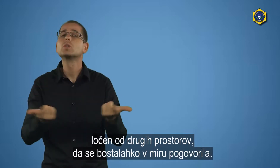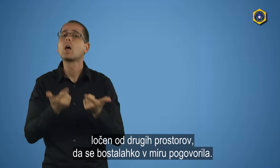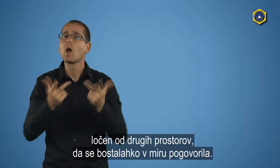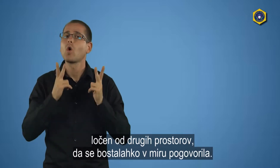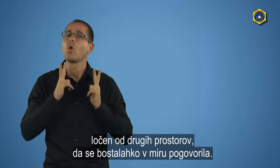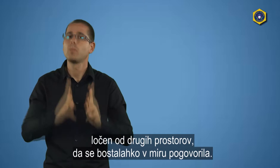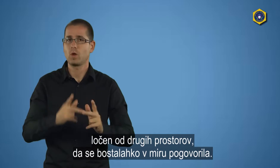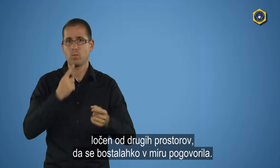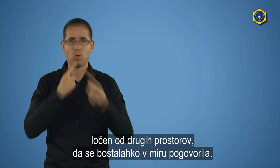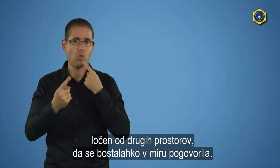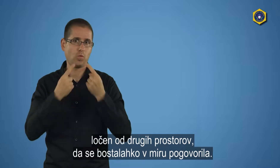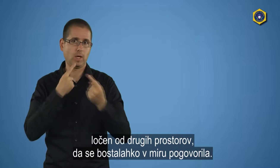pogovorila.